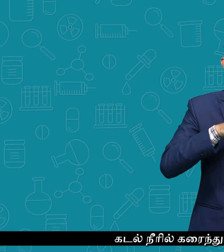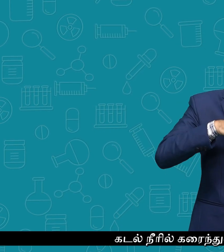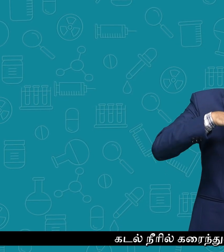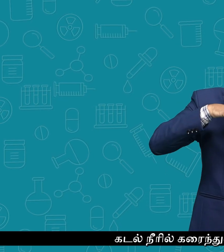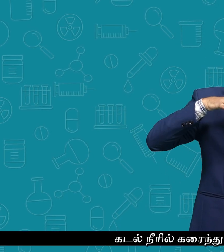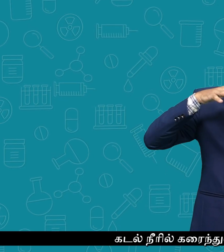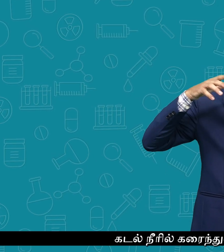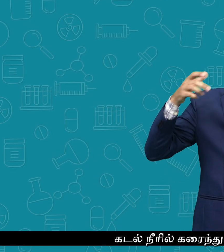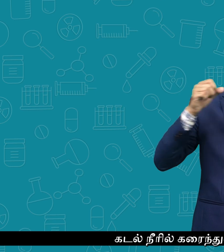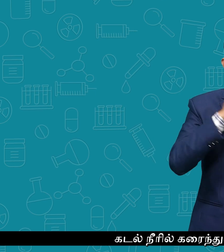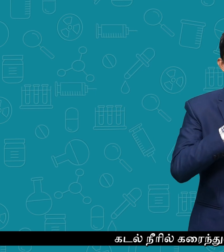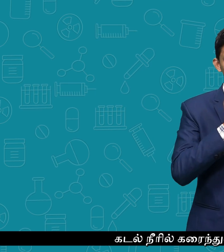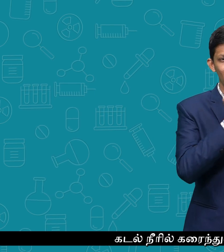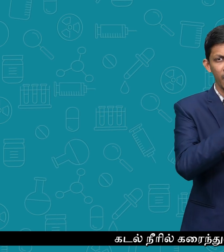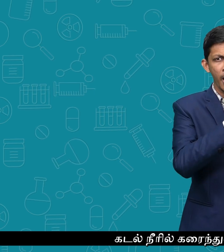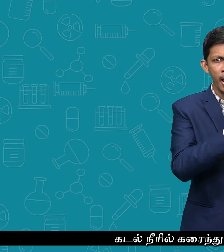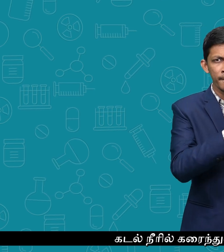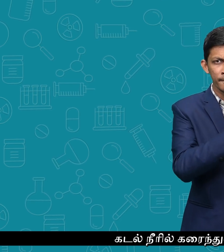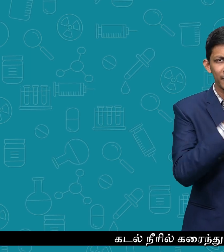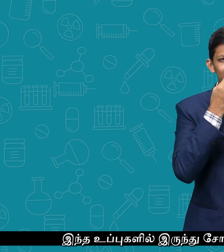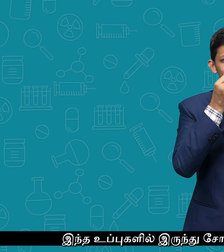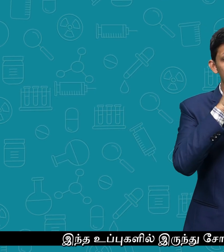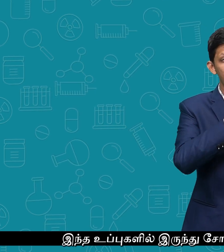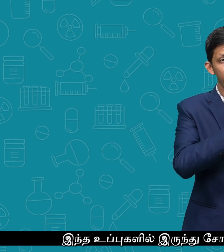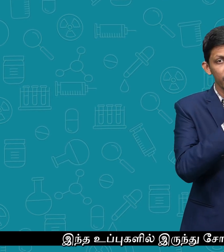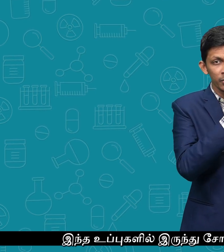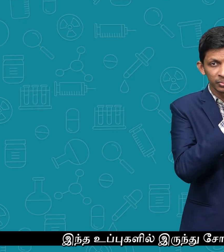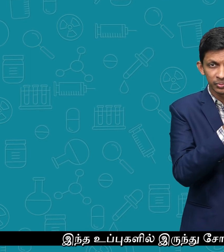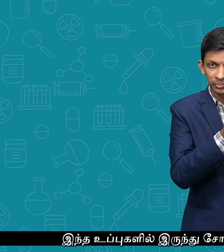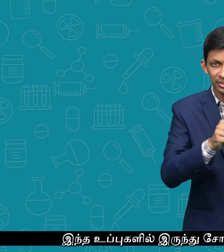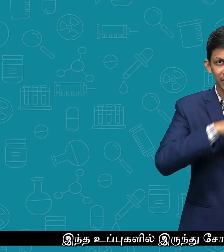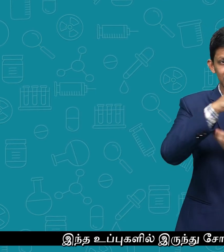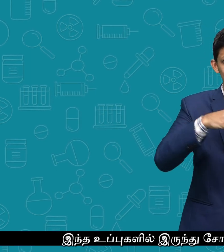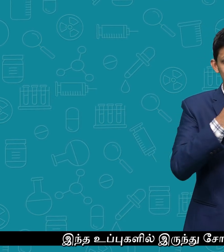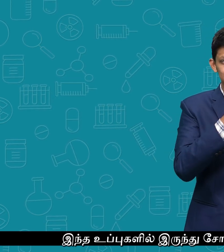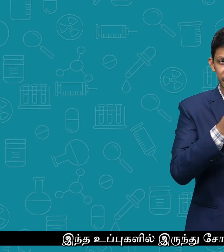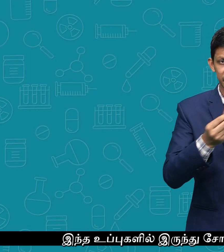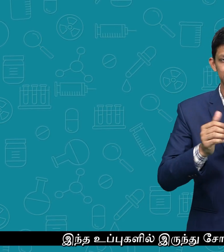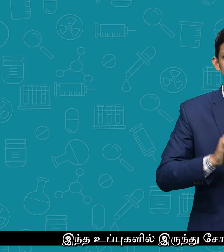கடல் நீரில் கரைந்துள்ள பல உப்புகள் உள்ளன. இந்த உப்புகளில் இருந்து சோடியம் குளோரைடு